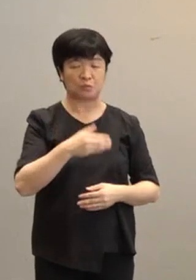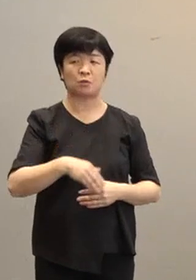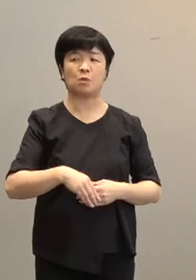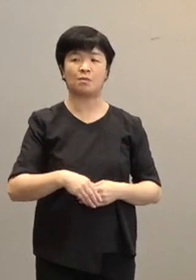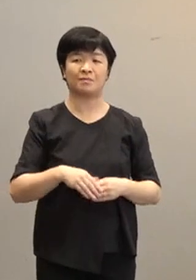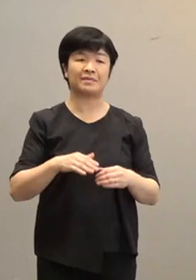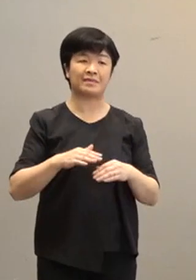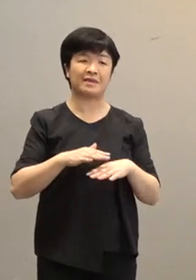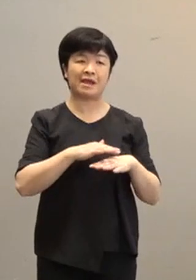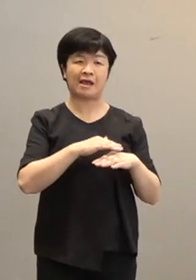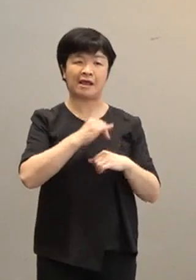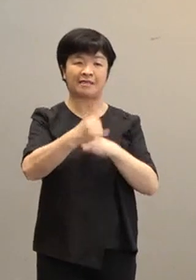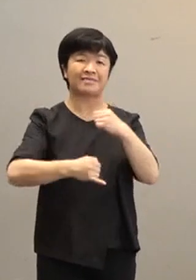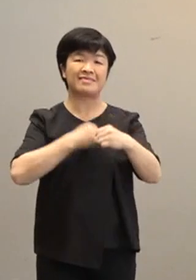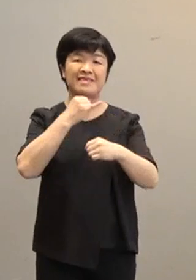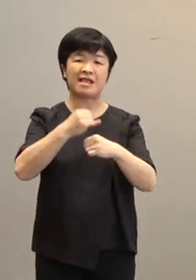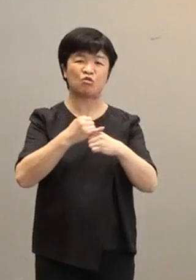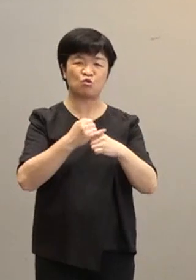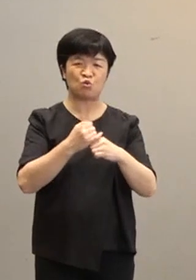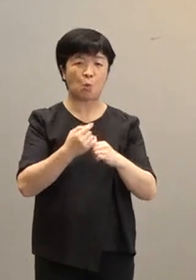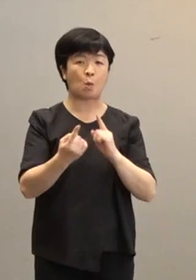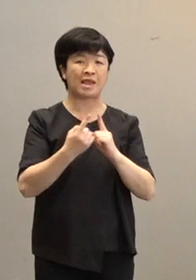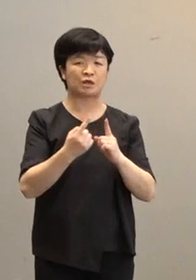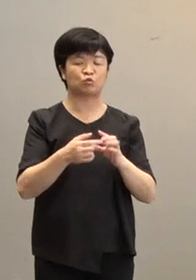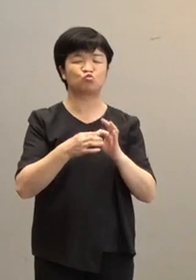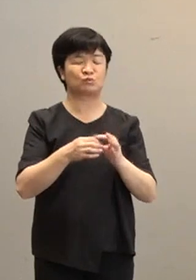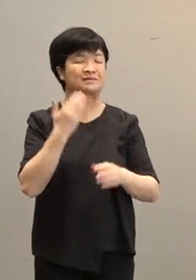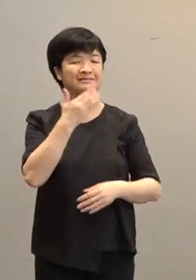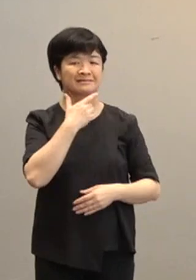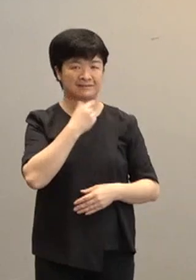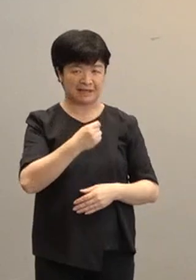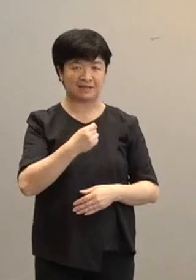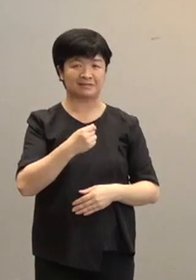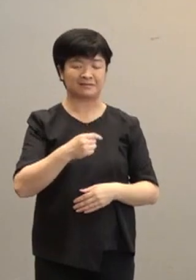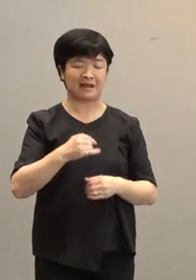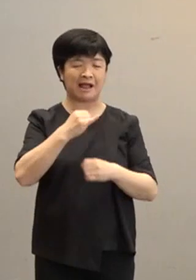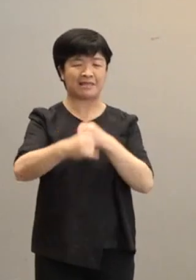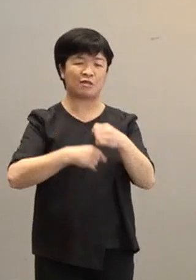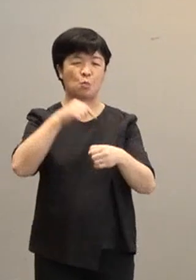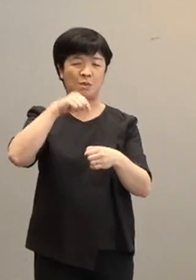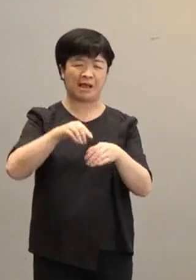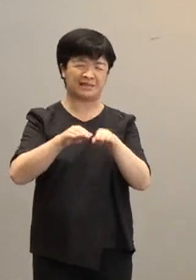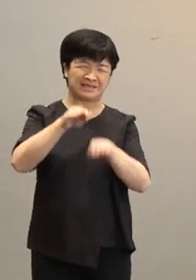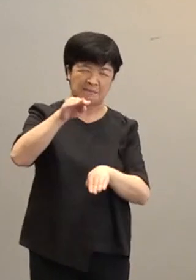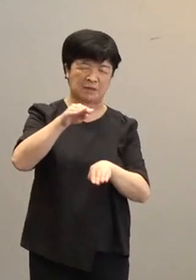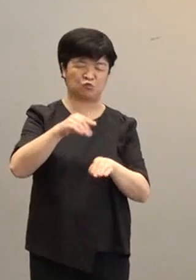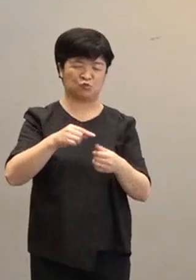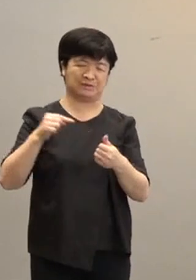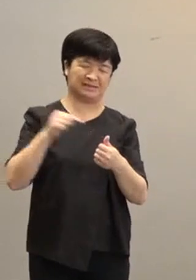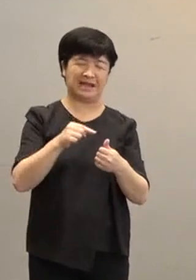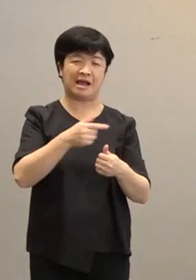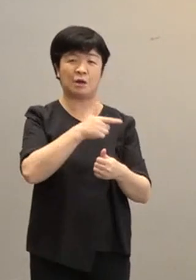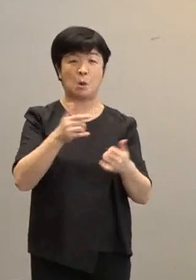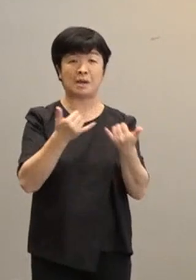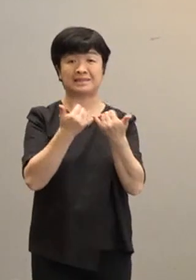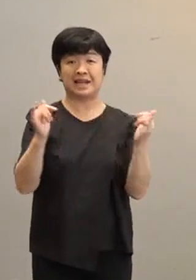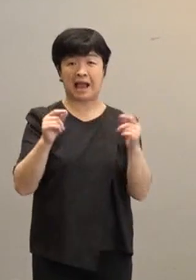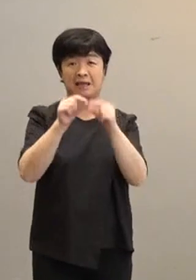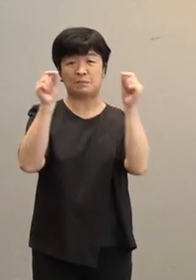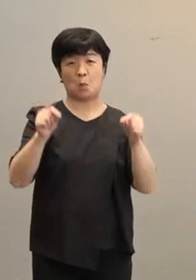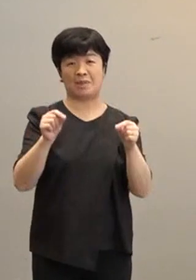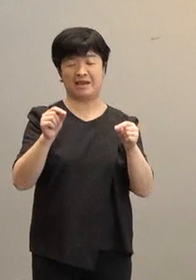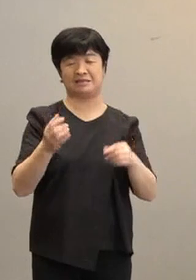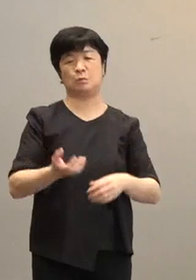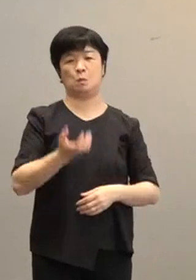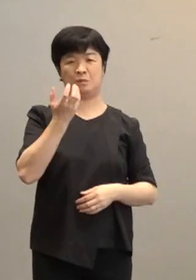ですけれども、インターネット上 の誹謗中傷や差別を助長する投稿が社会問題となる中で、ネット中傷を防